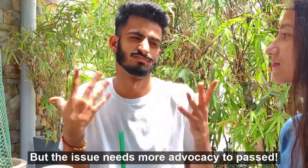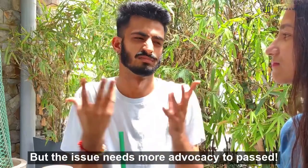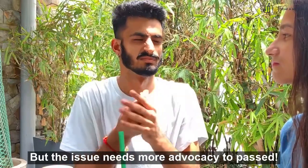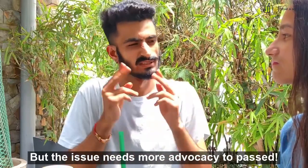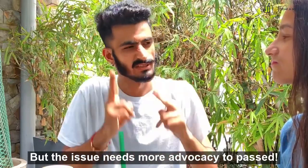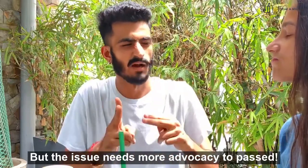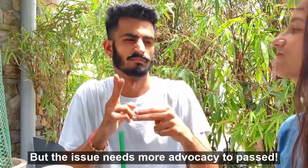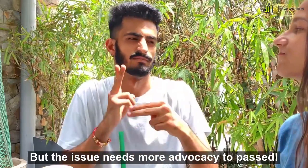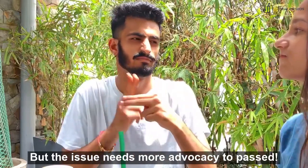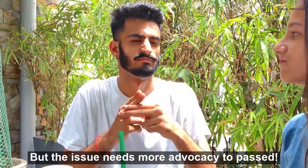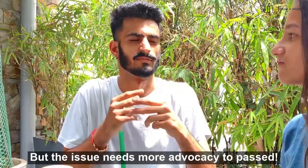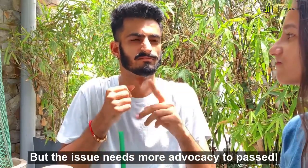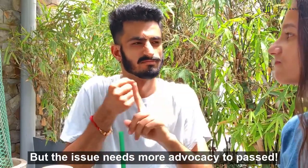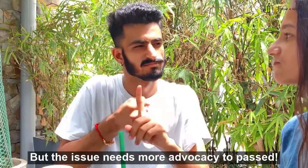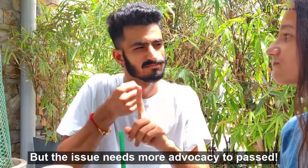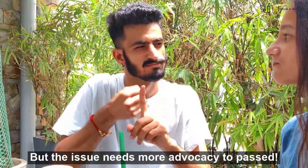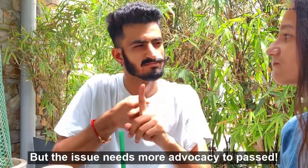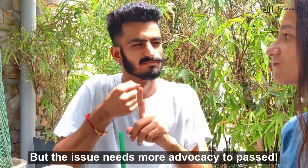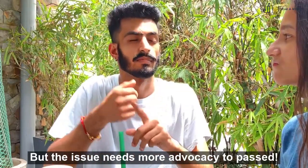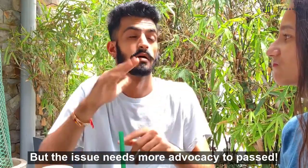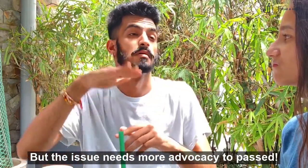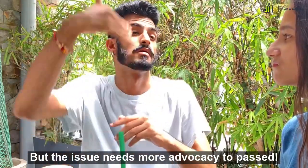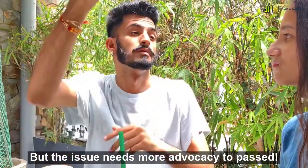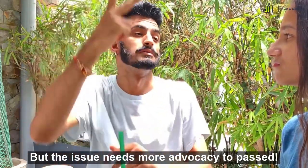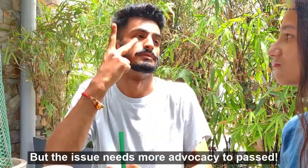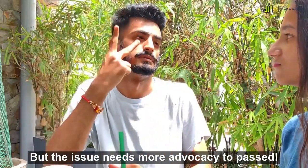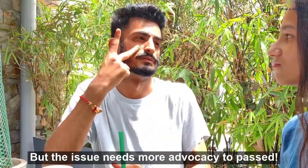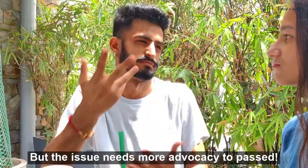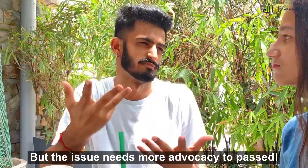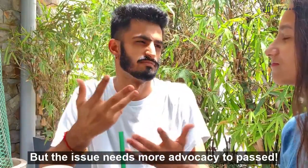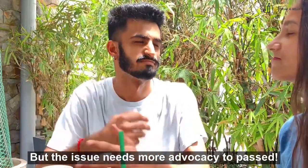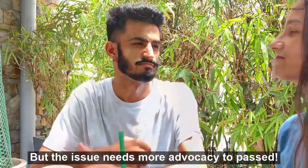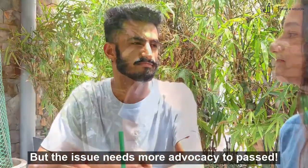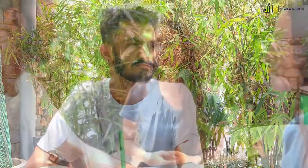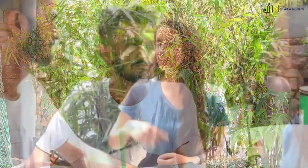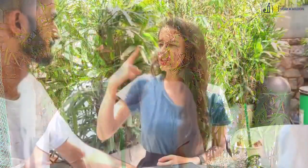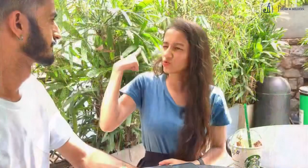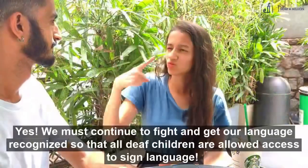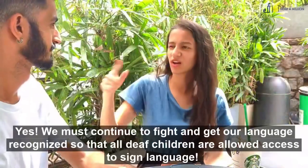में अनुभाग आठ में लिखा जाए, उसके लिए कोशिश की थी, लेकिन मुझे लगता है,